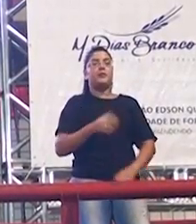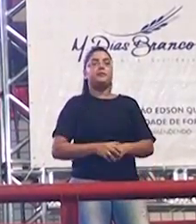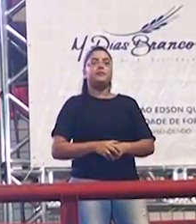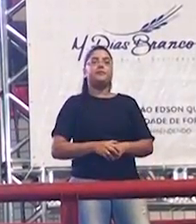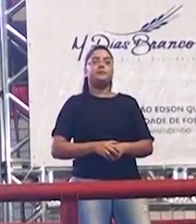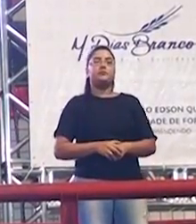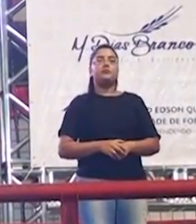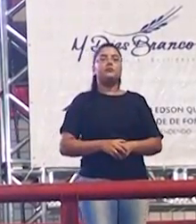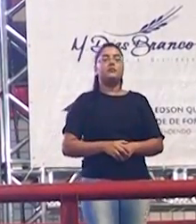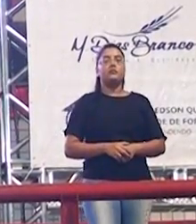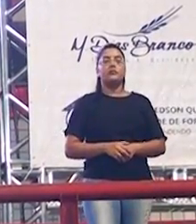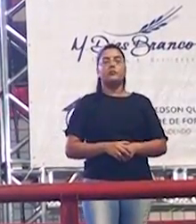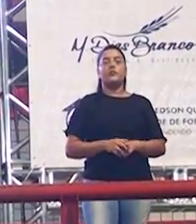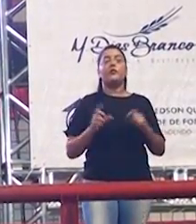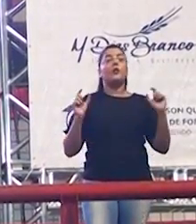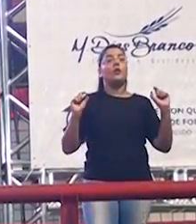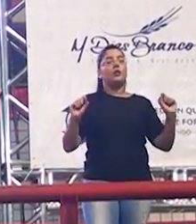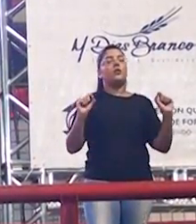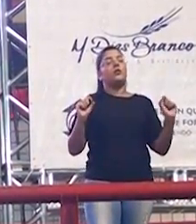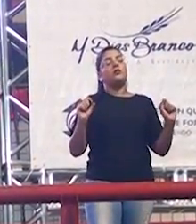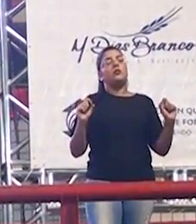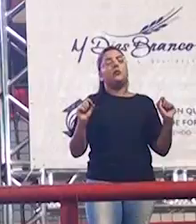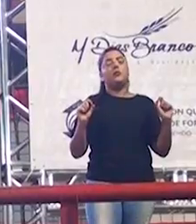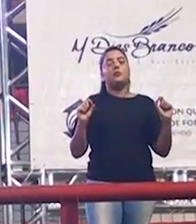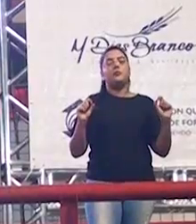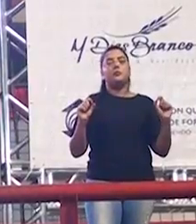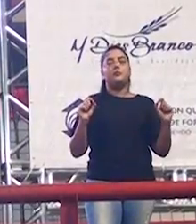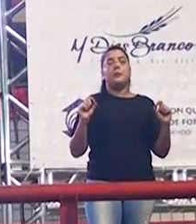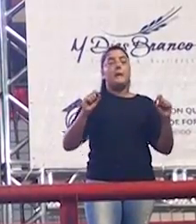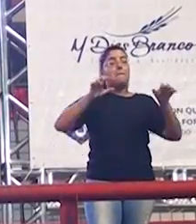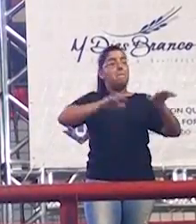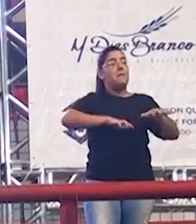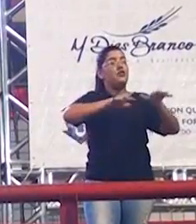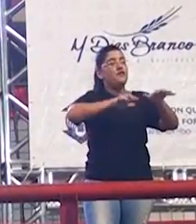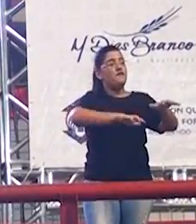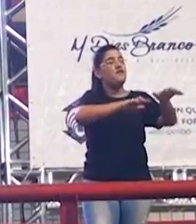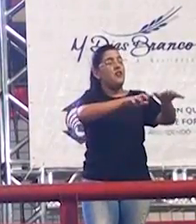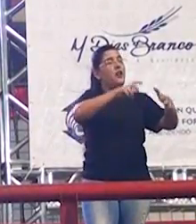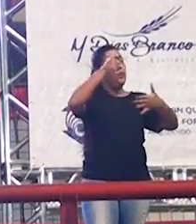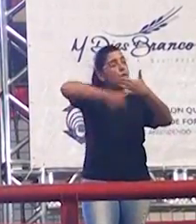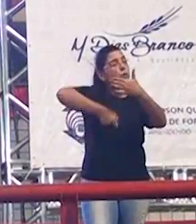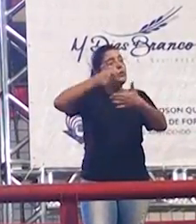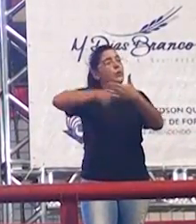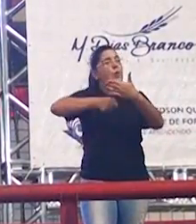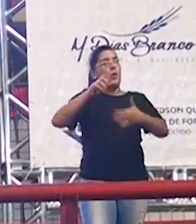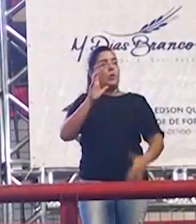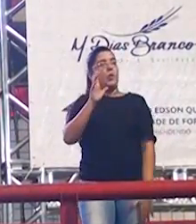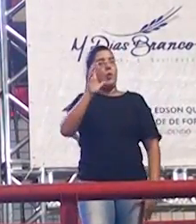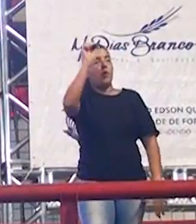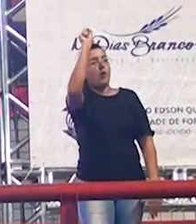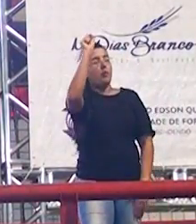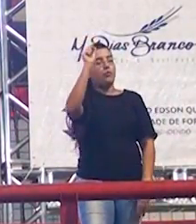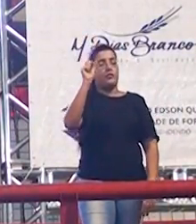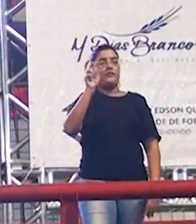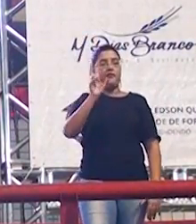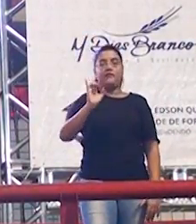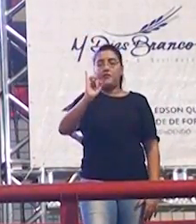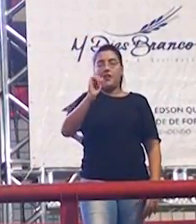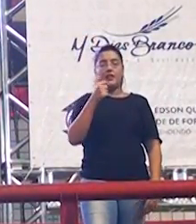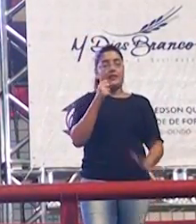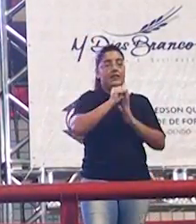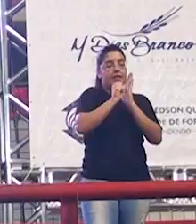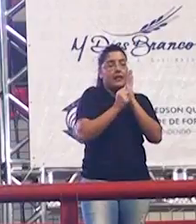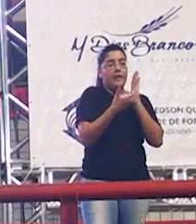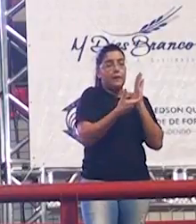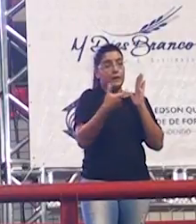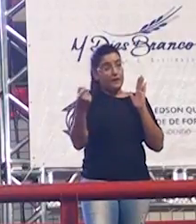E trabalhar exatamente esse manifesto. O manifesto comunista que vai inspirar no século XX